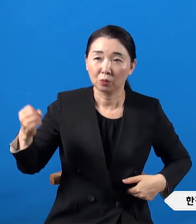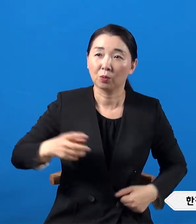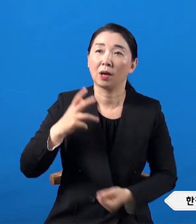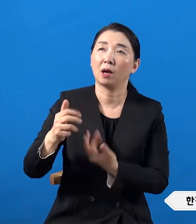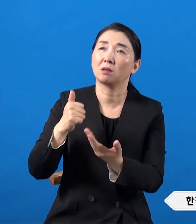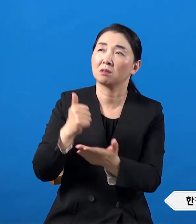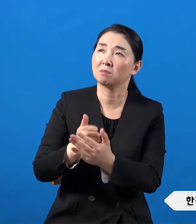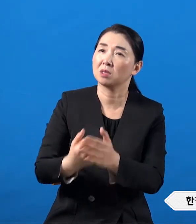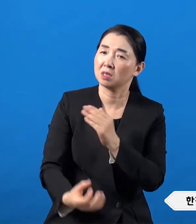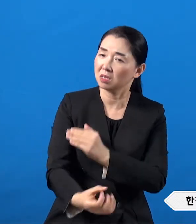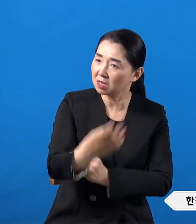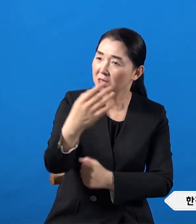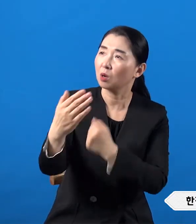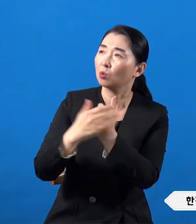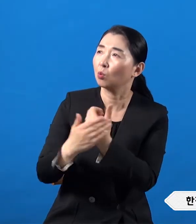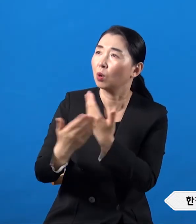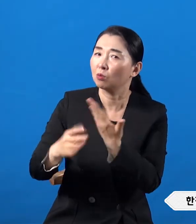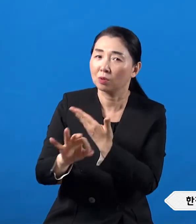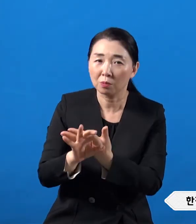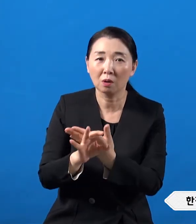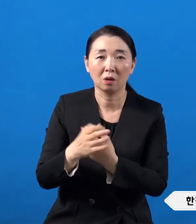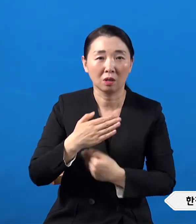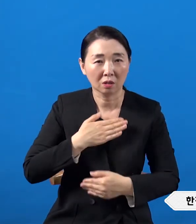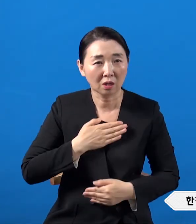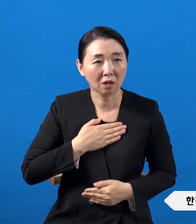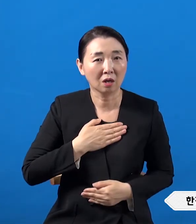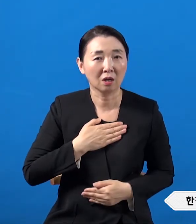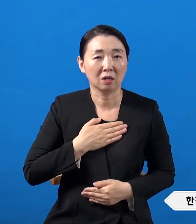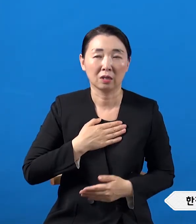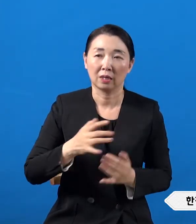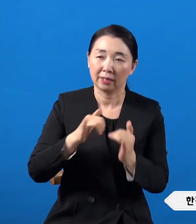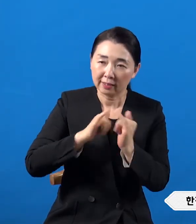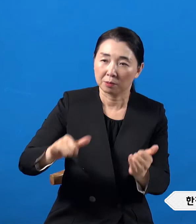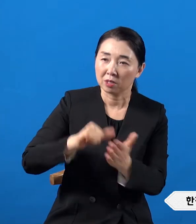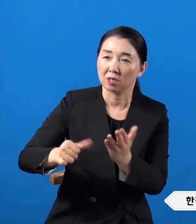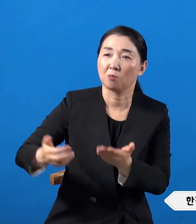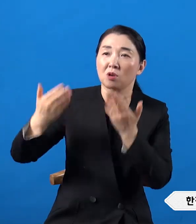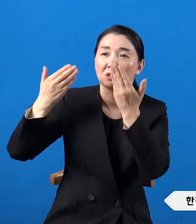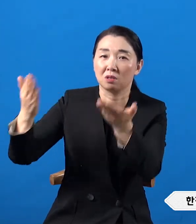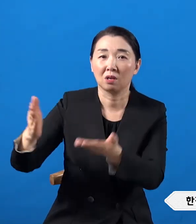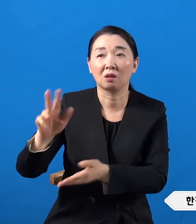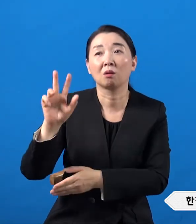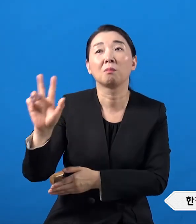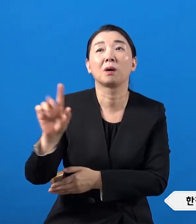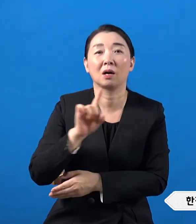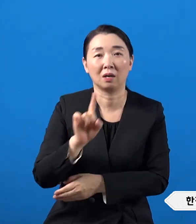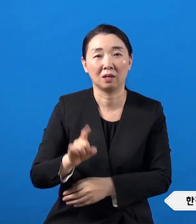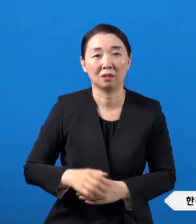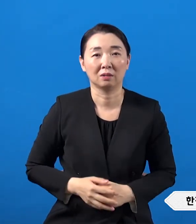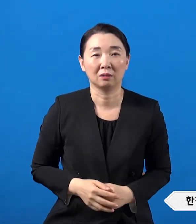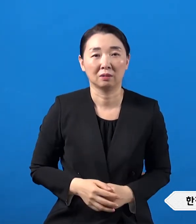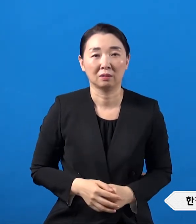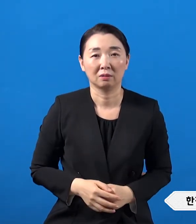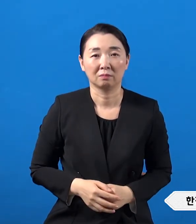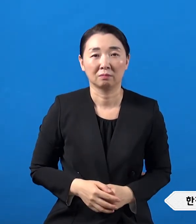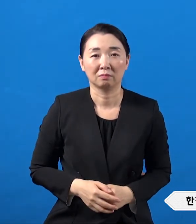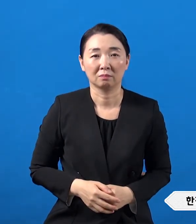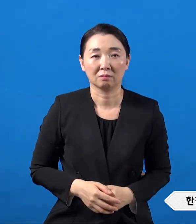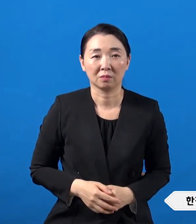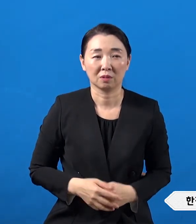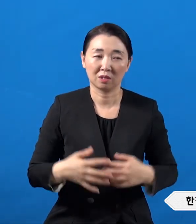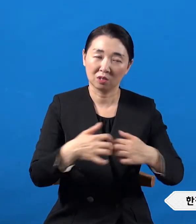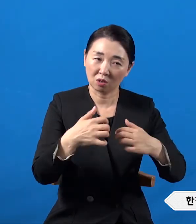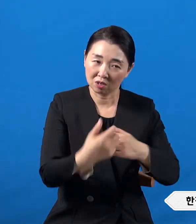하나님 이기게만 해주시면 내가 사람이라도 제물로 바치겠나이다 한 것입니다.